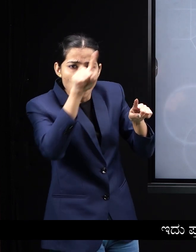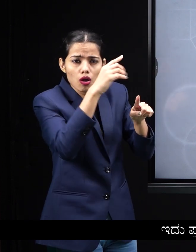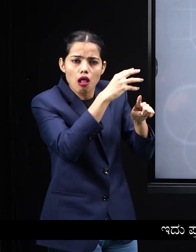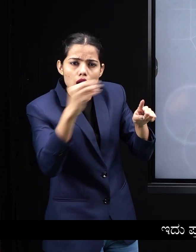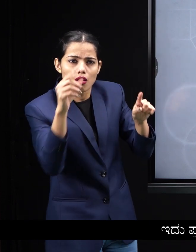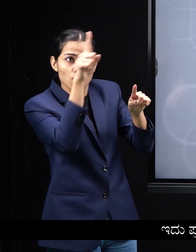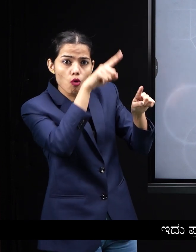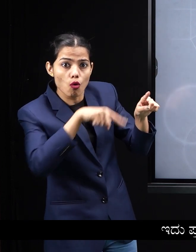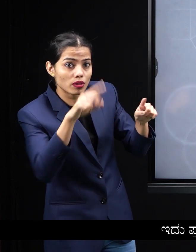ವಿಭಾಗವಾಗಿರಬಹುದು.